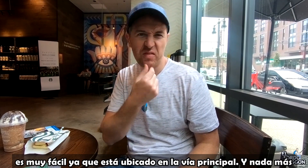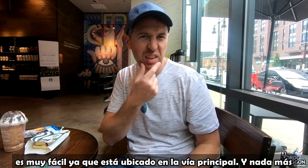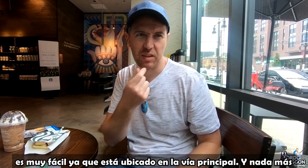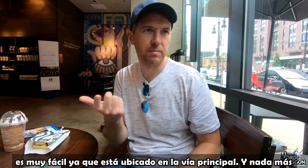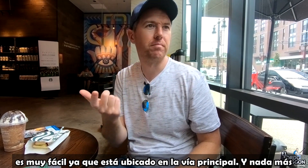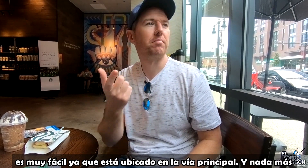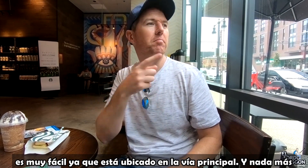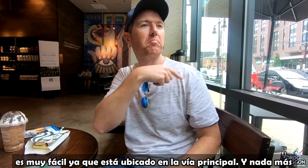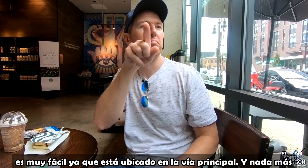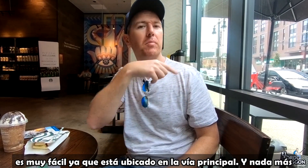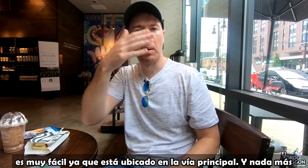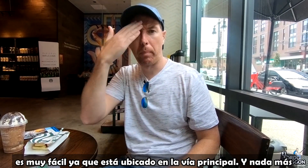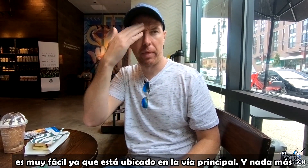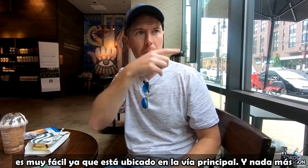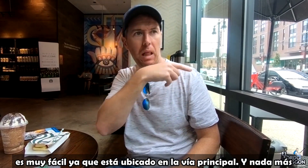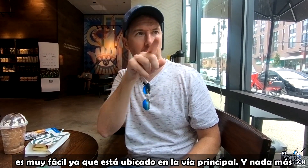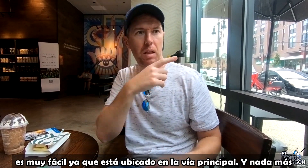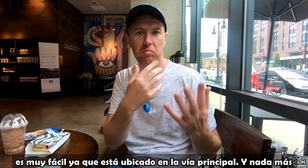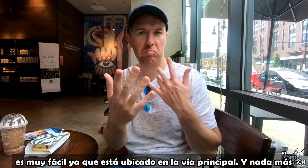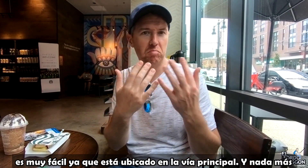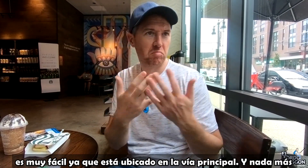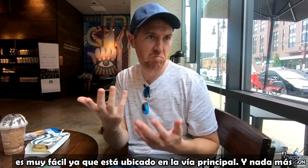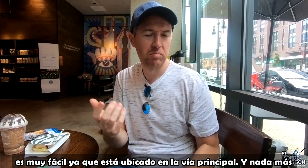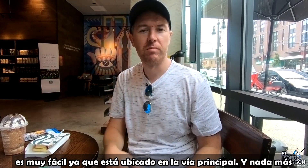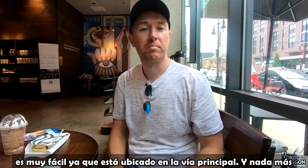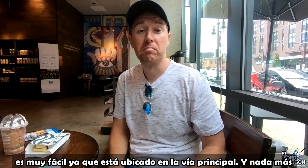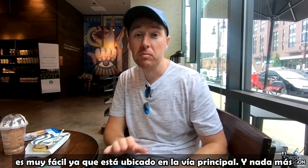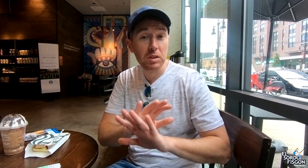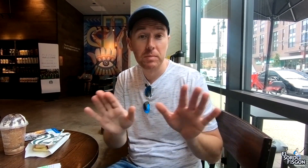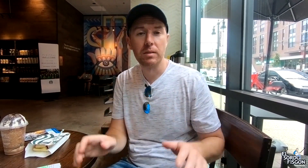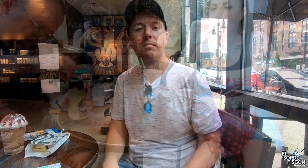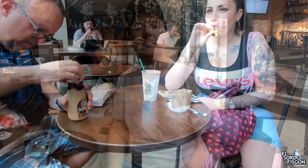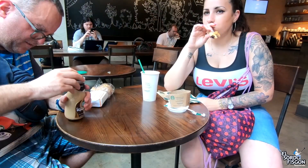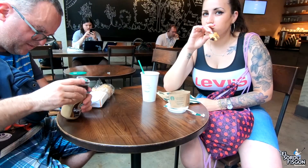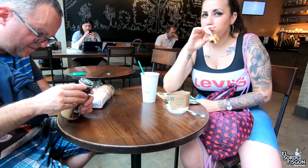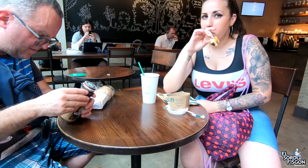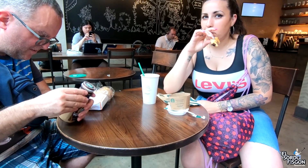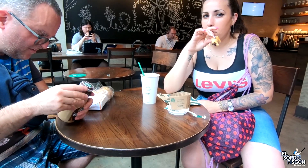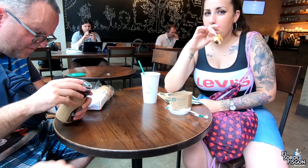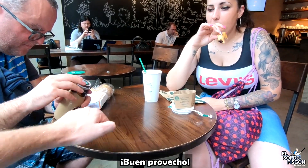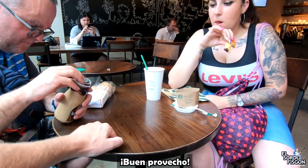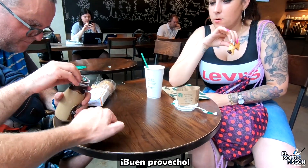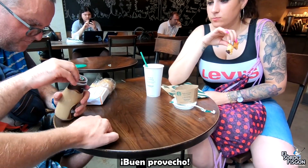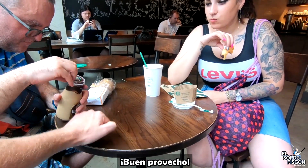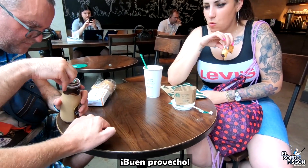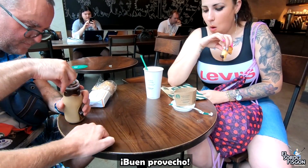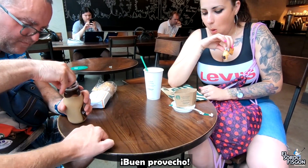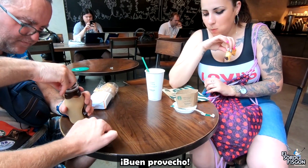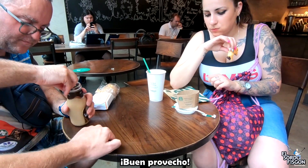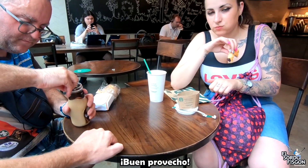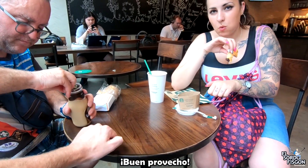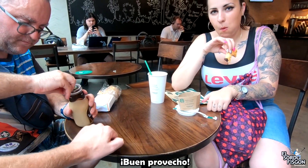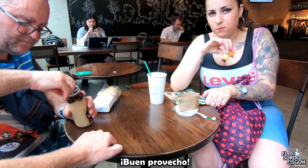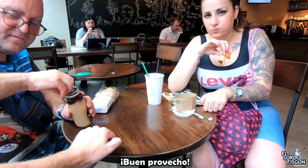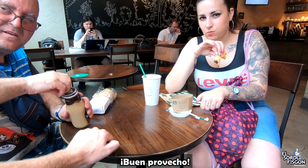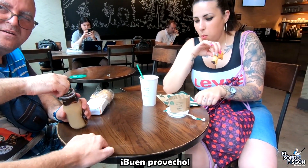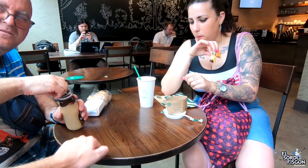a comer. Es muy fácil, ya que está ubicado en la vía principal. Y nada más. Buen provecho.